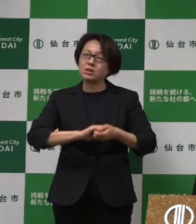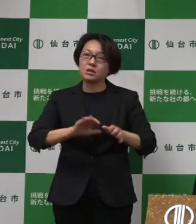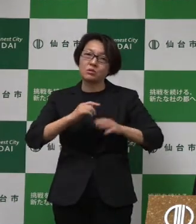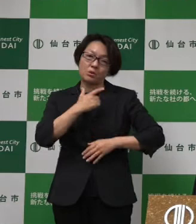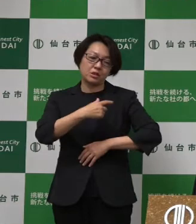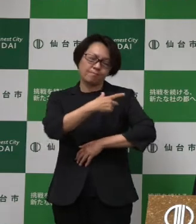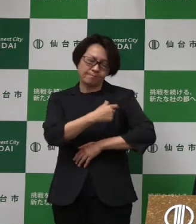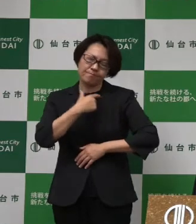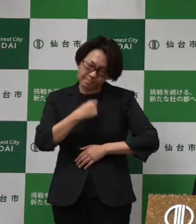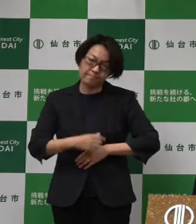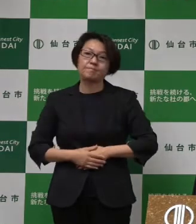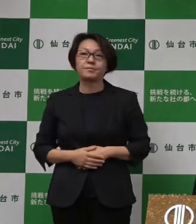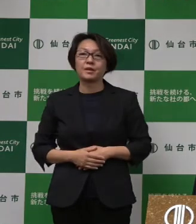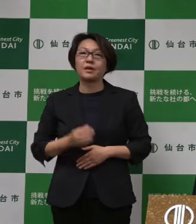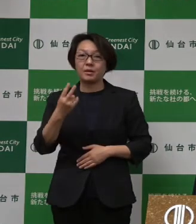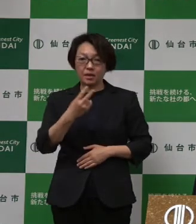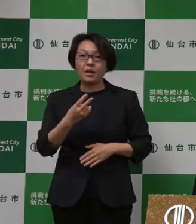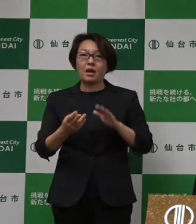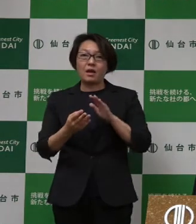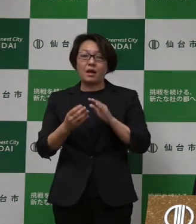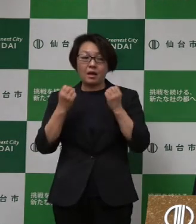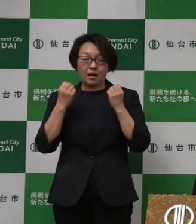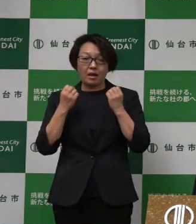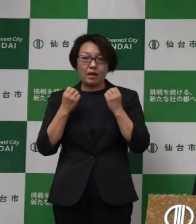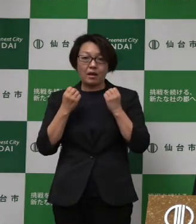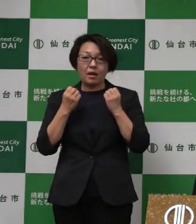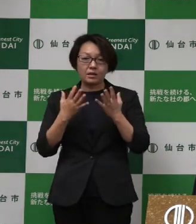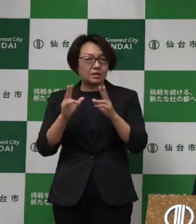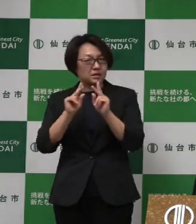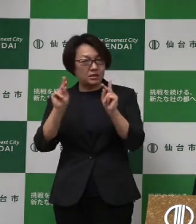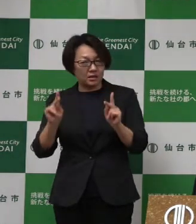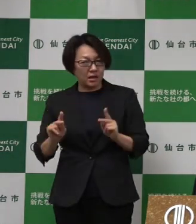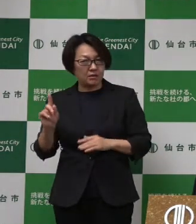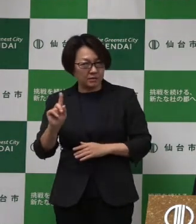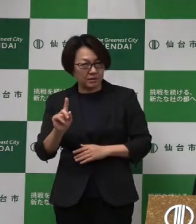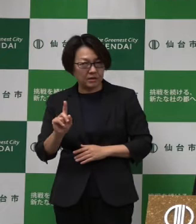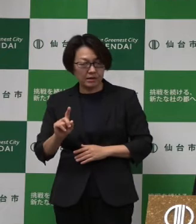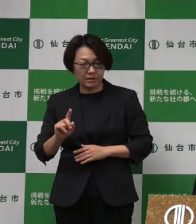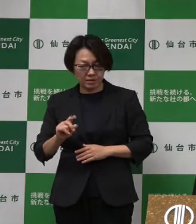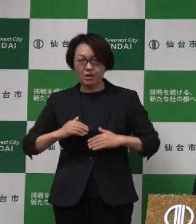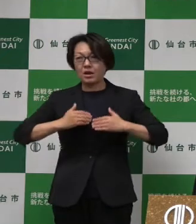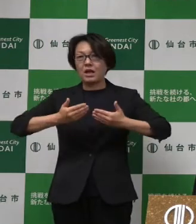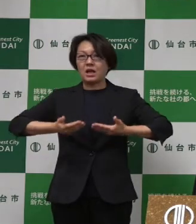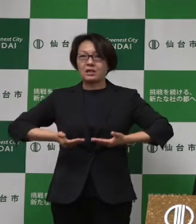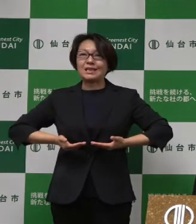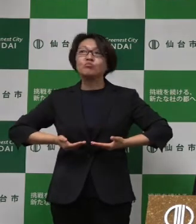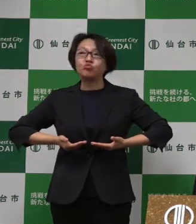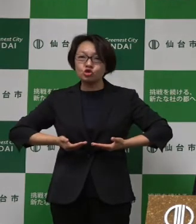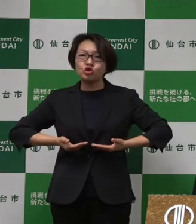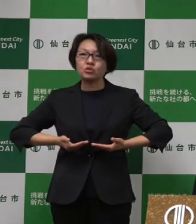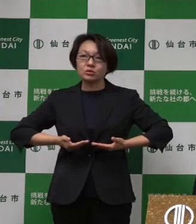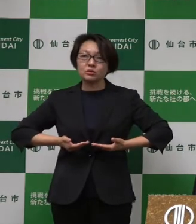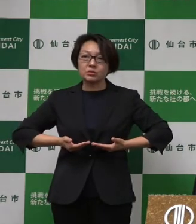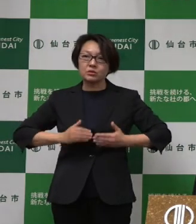。それから新たに課題になっている妊婦さんですね、この妊婦さんに